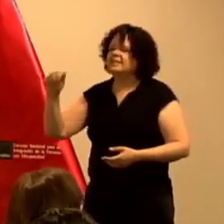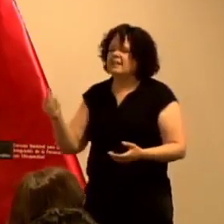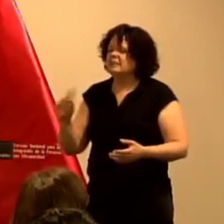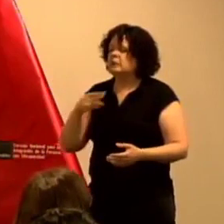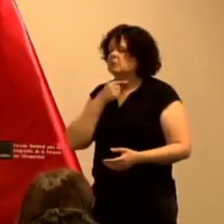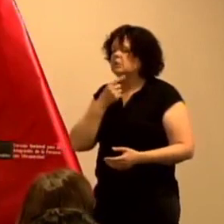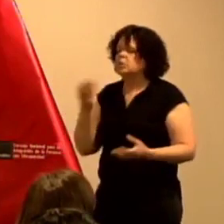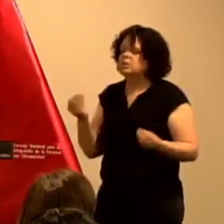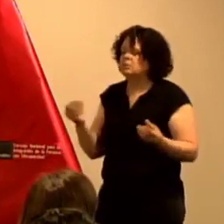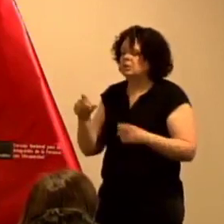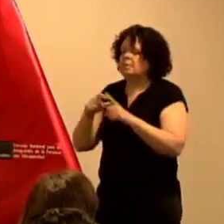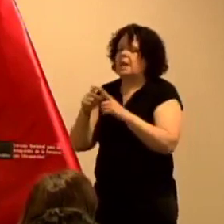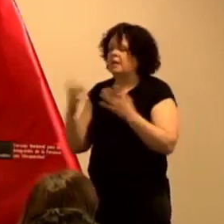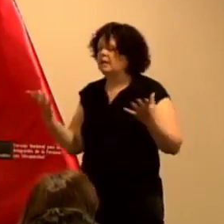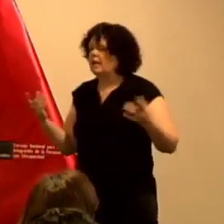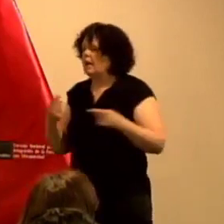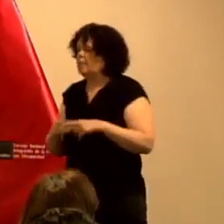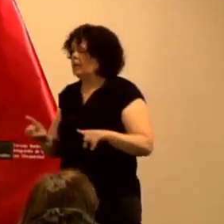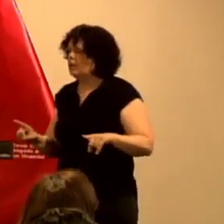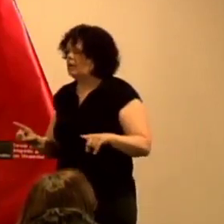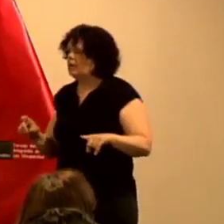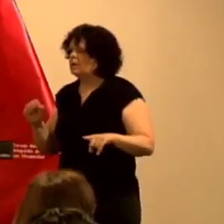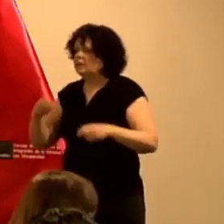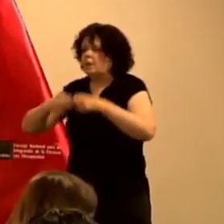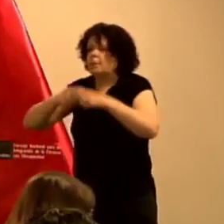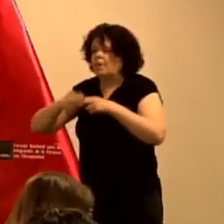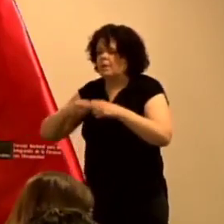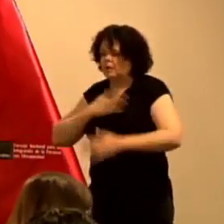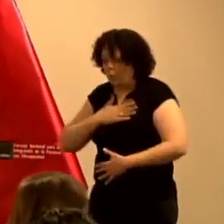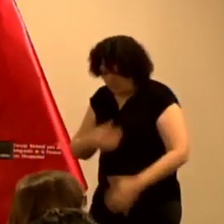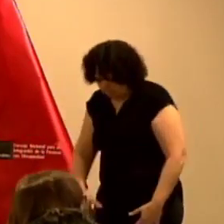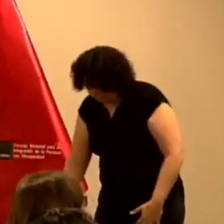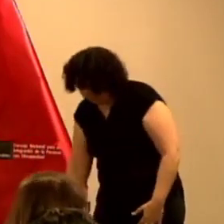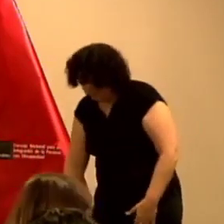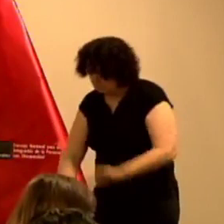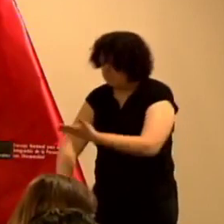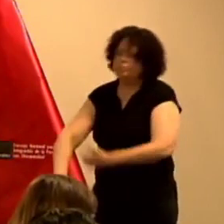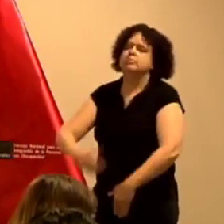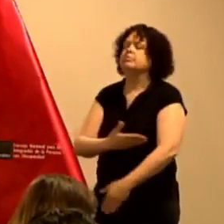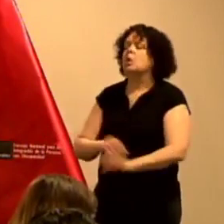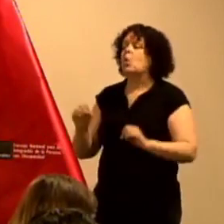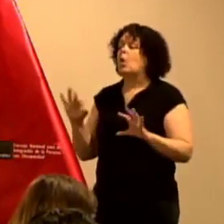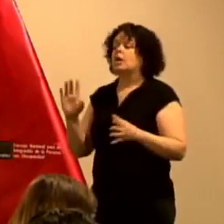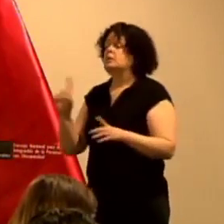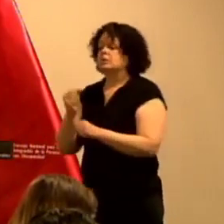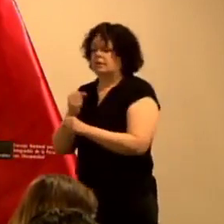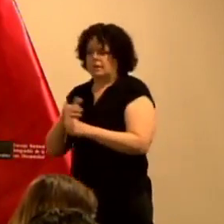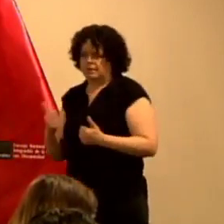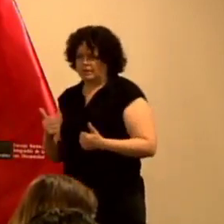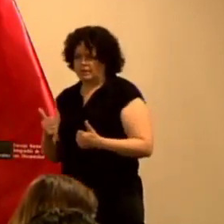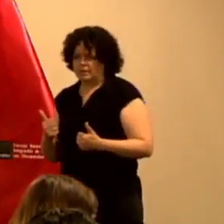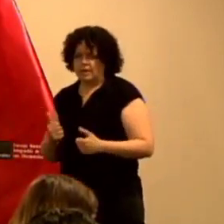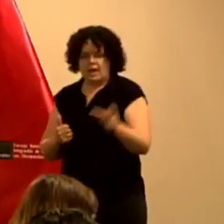utiliza para las personas cuando tienen problemas en las estructuras corporales o en las funciones corporales. Hasta ahí es